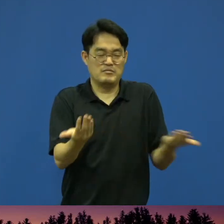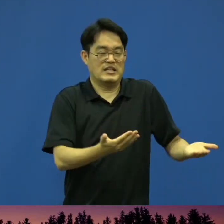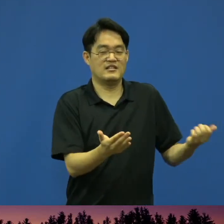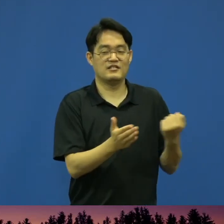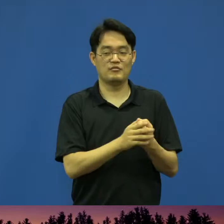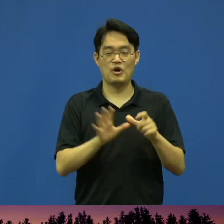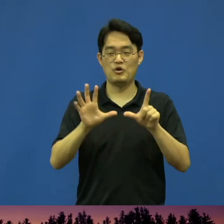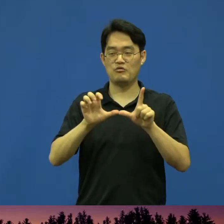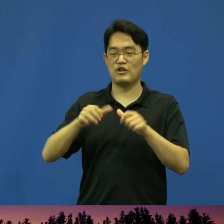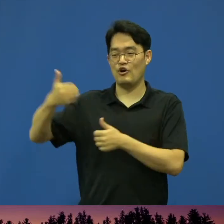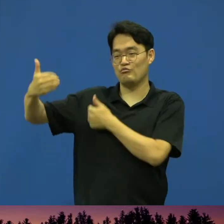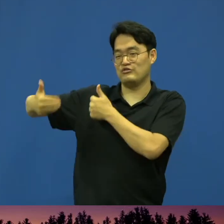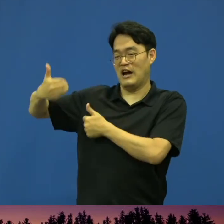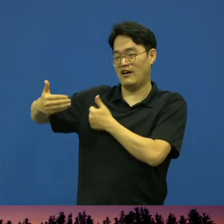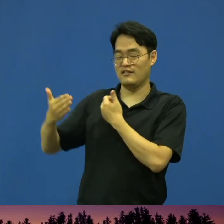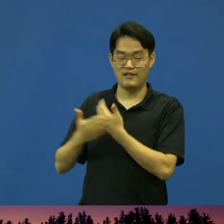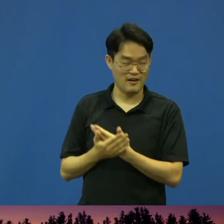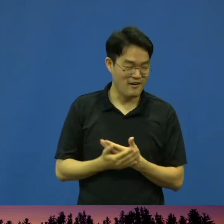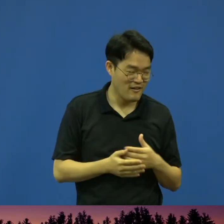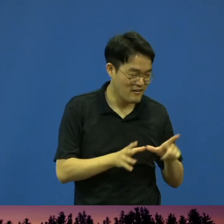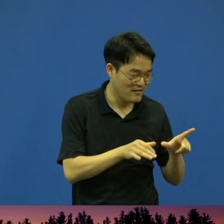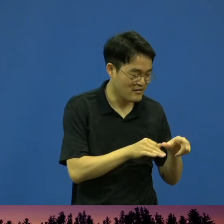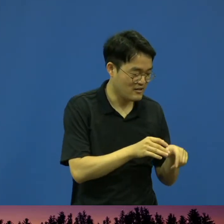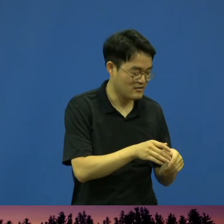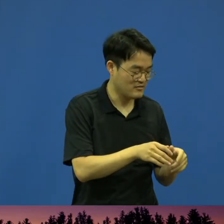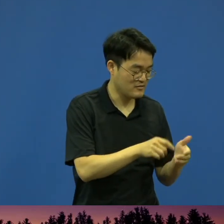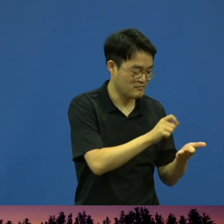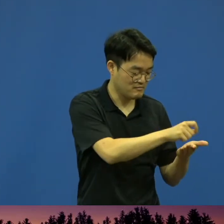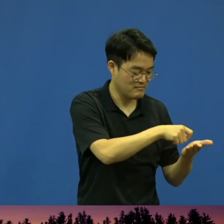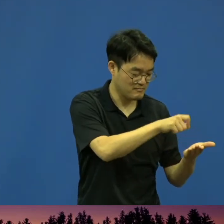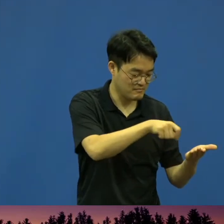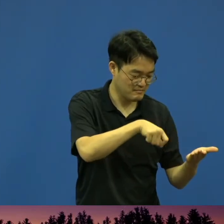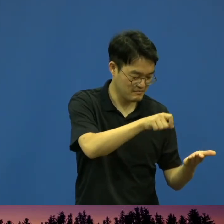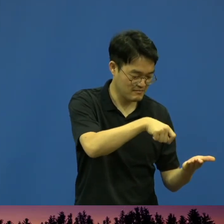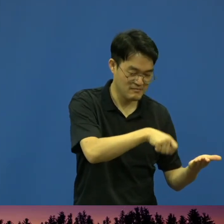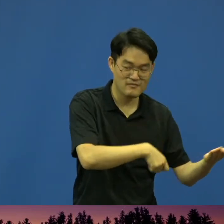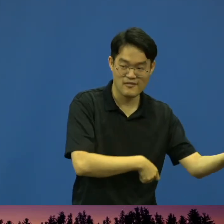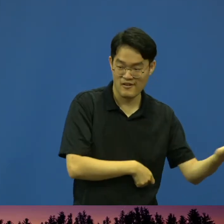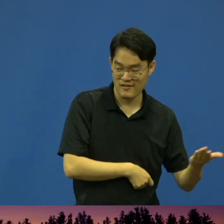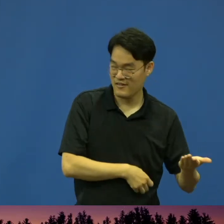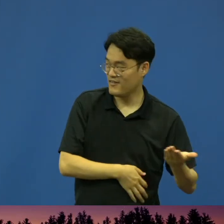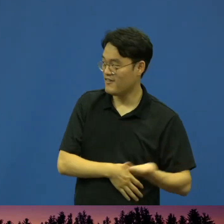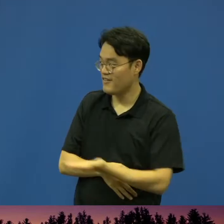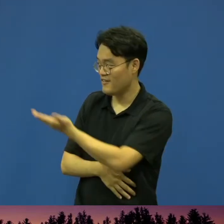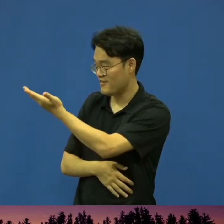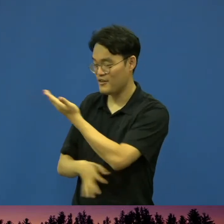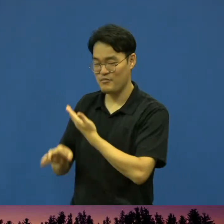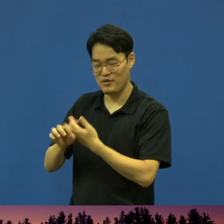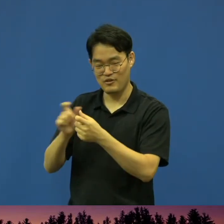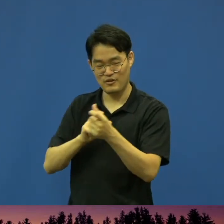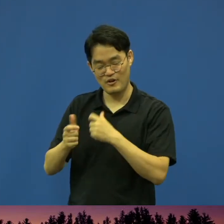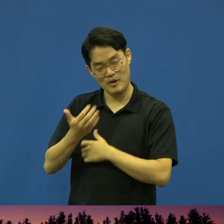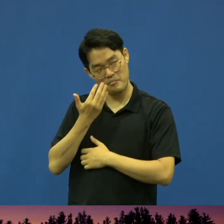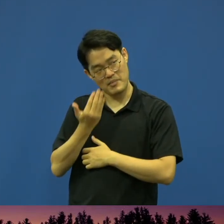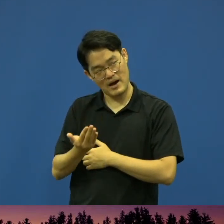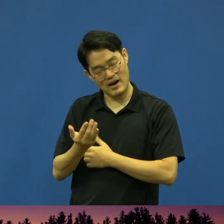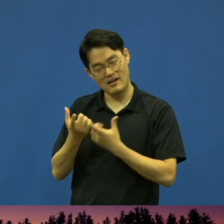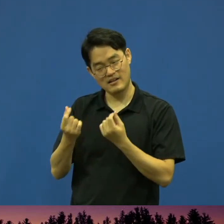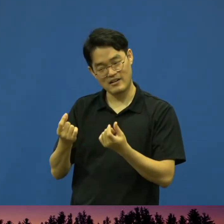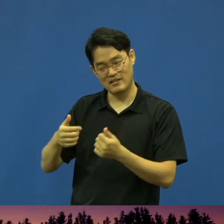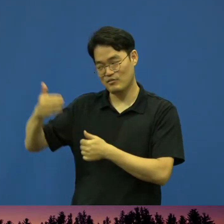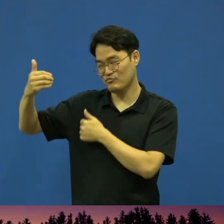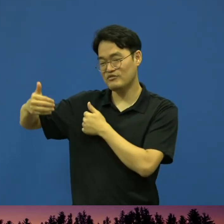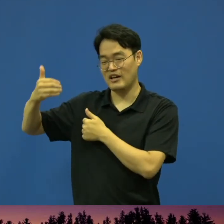부탁해서 이 로또를 좀 사오면 아버지가 사는 것보다 좀 낫지 않겠나, 이렇게 생각하셨습니다.